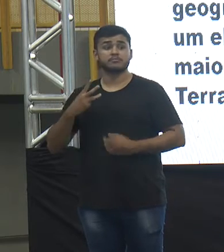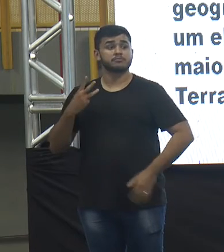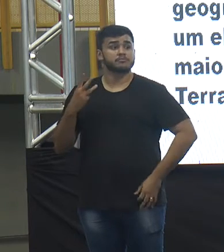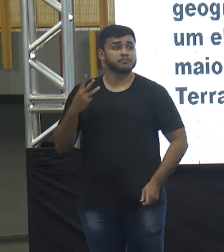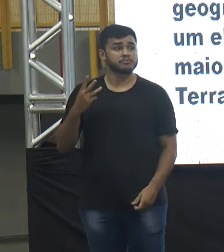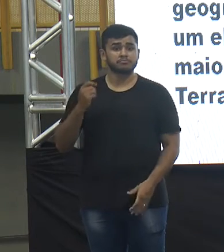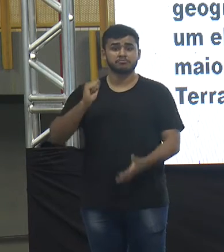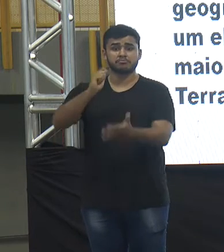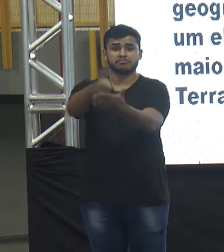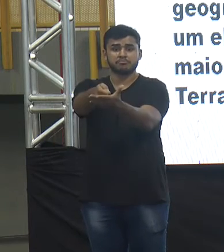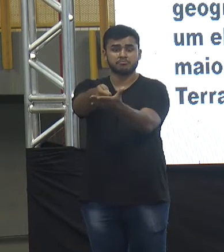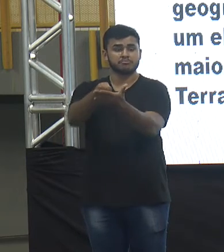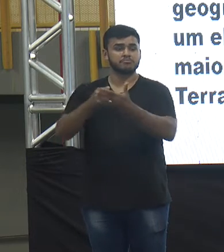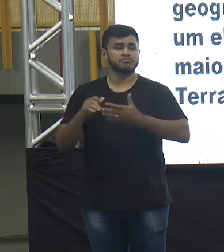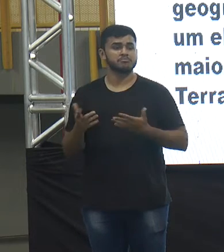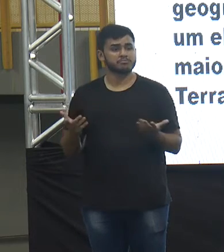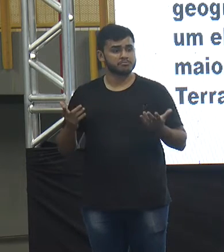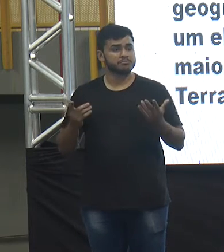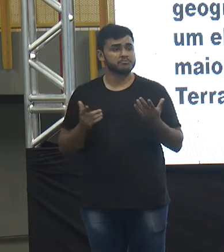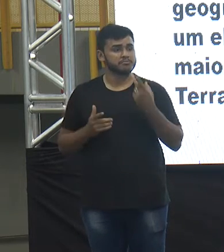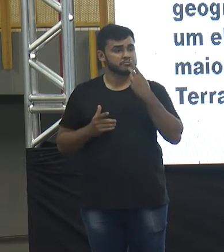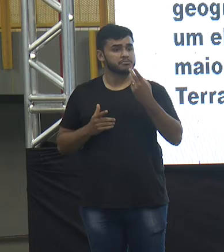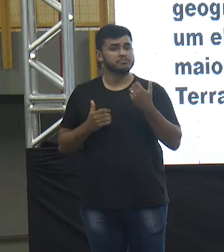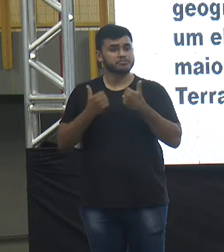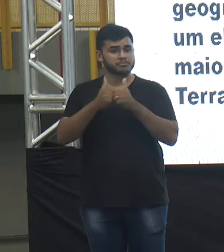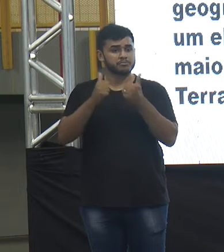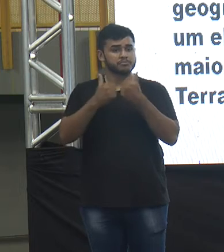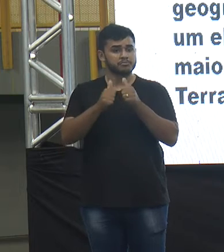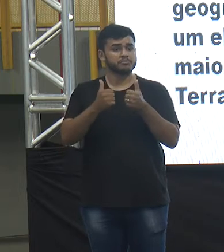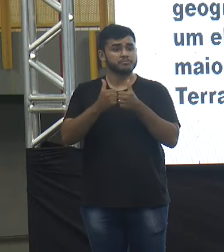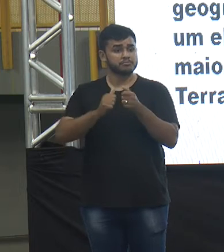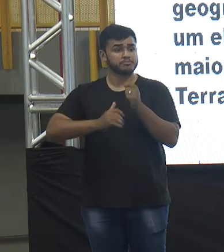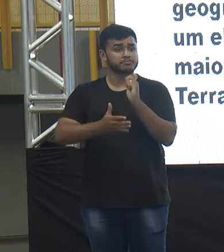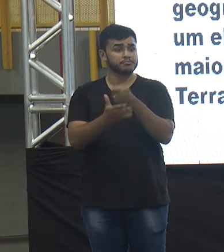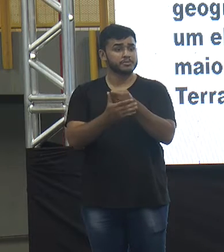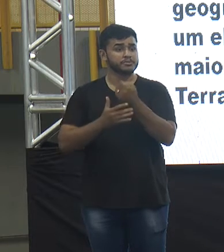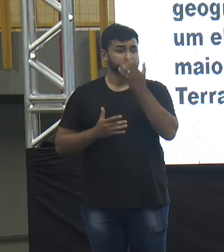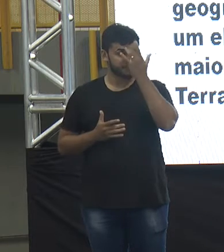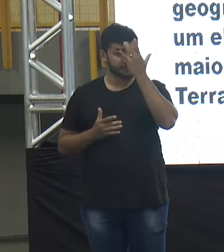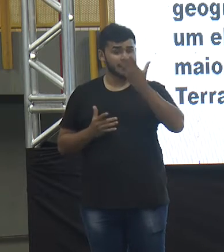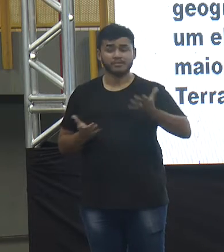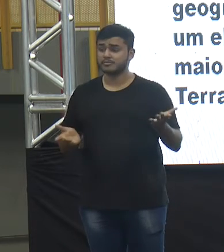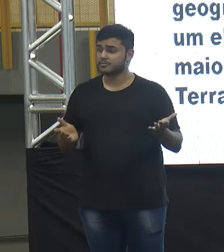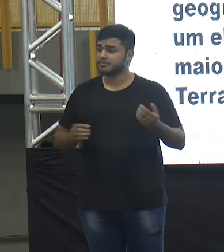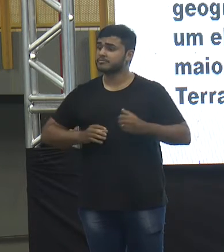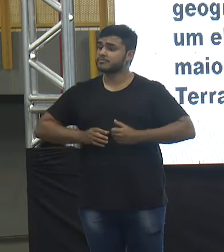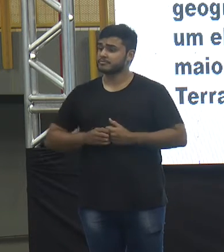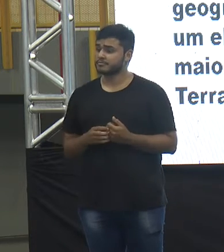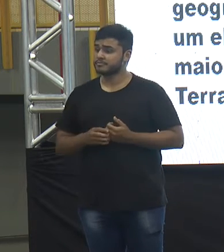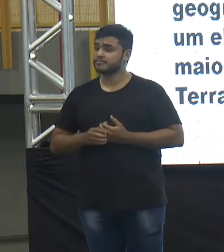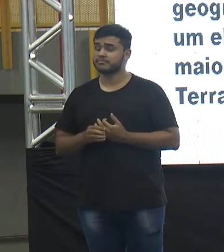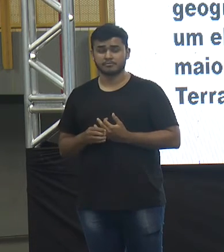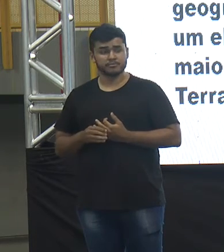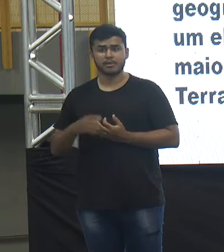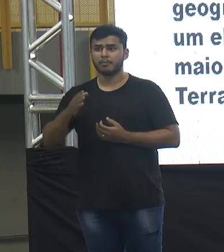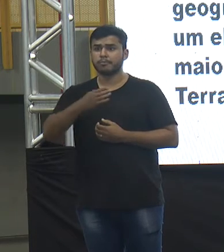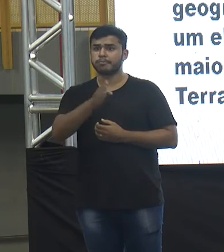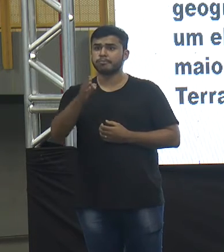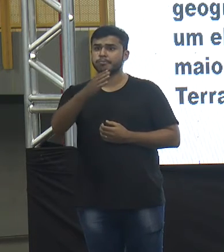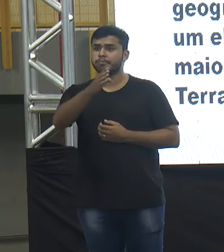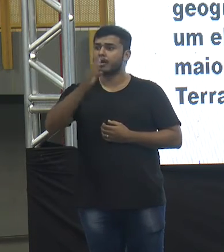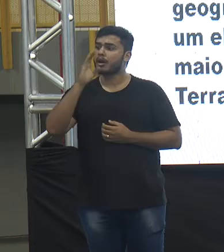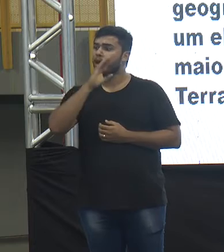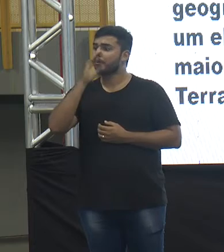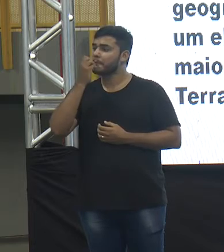você paga quase o equivalente de uma passagem de ônibus, você tem um meio rápido de se